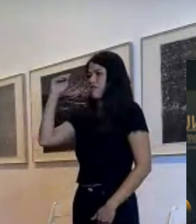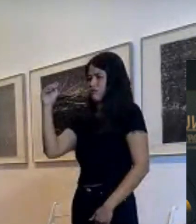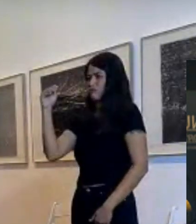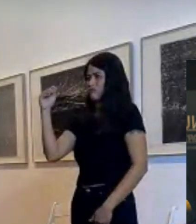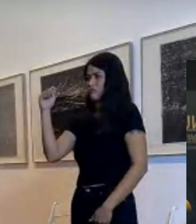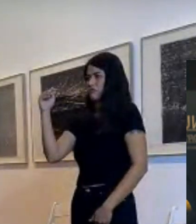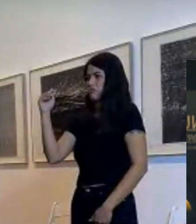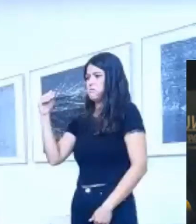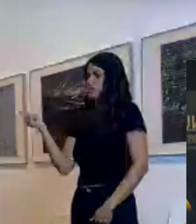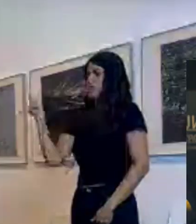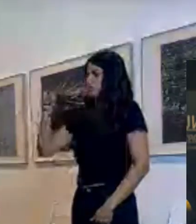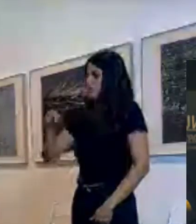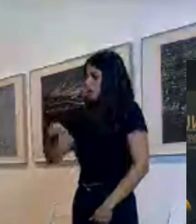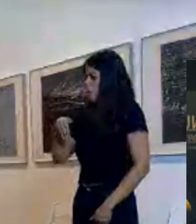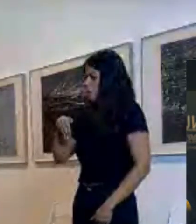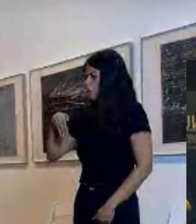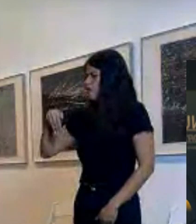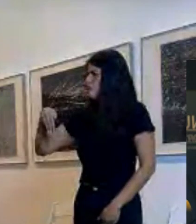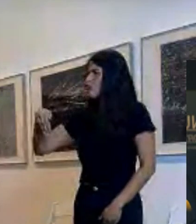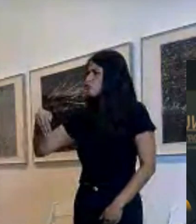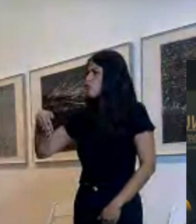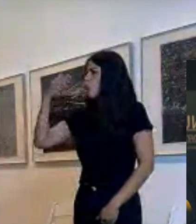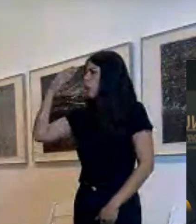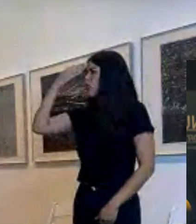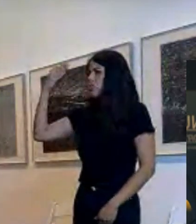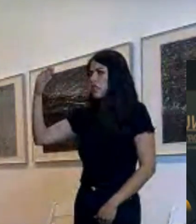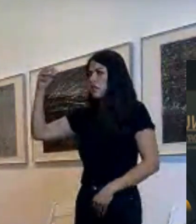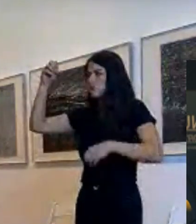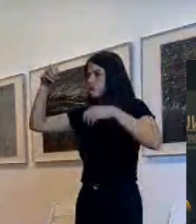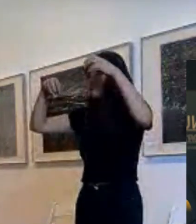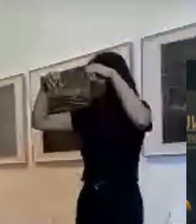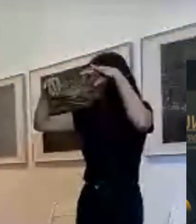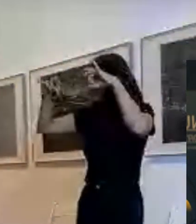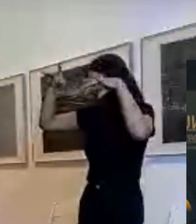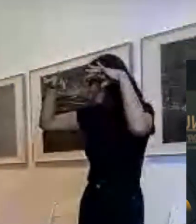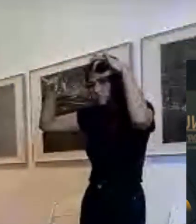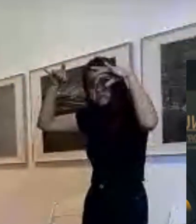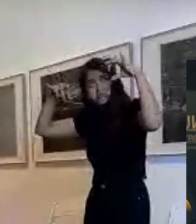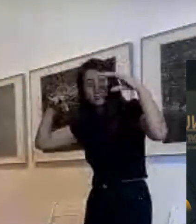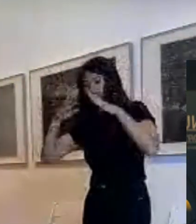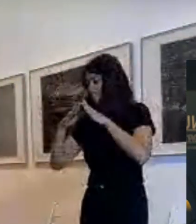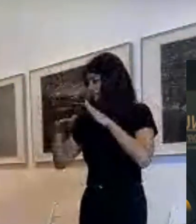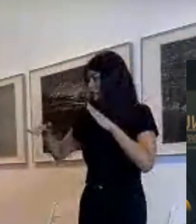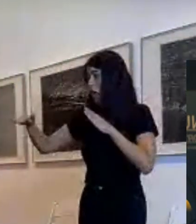Llegamos en un bus un día que estaba lloviznando a un barrio que yo no